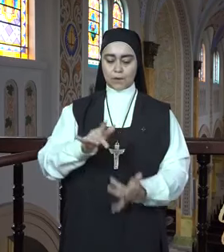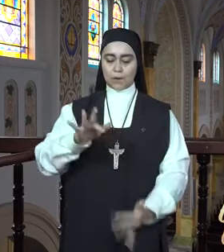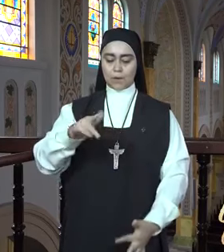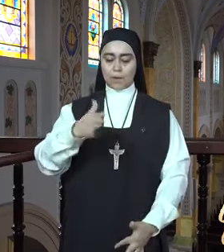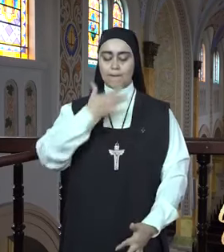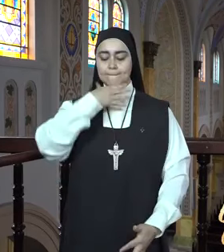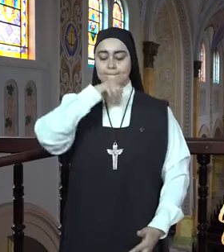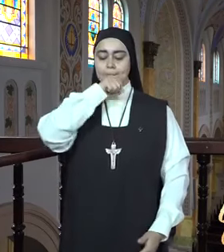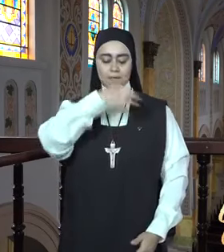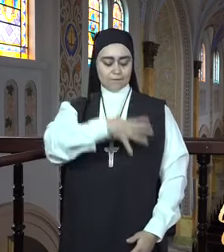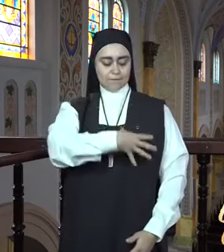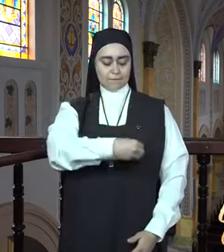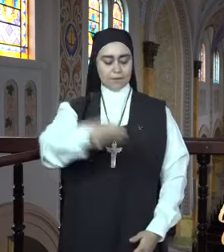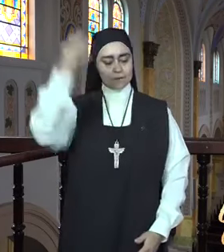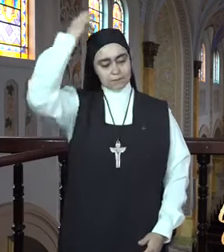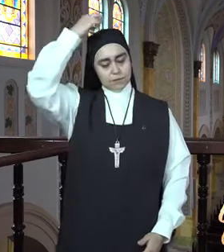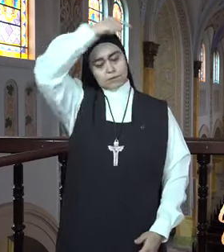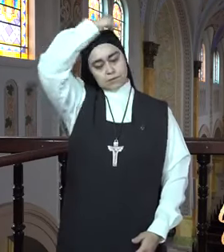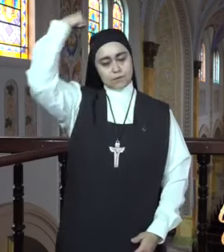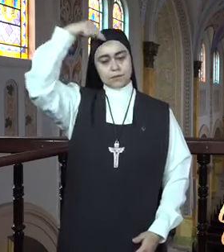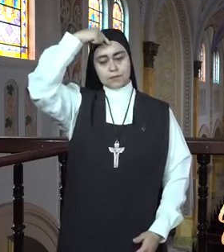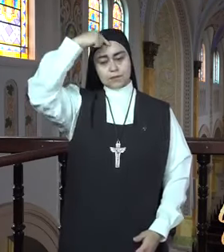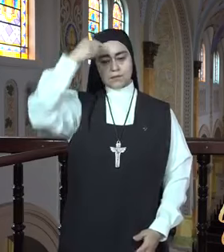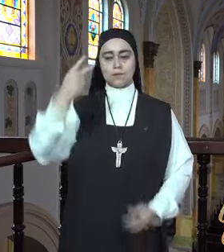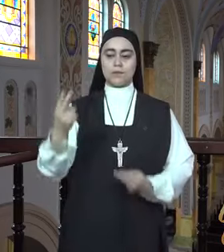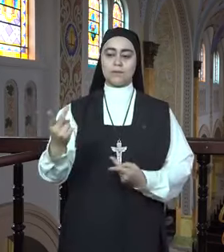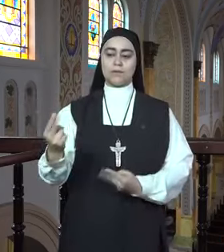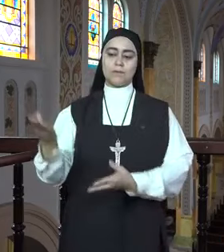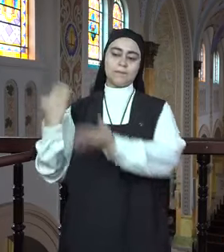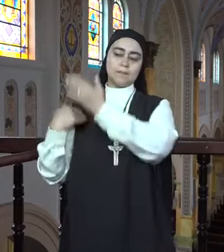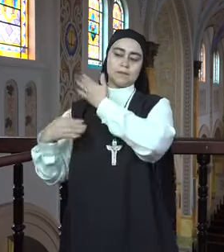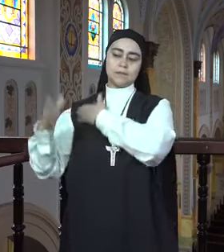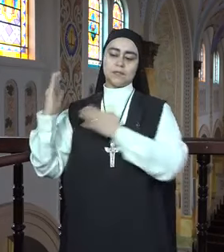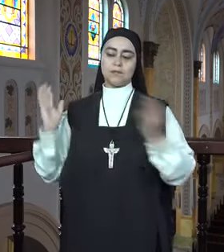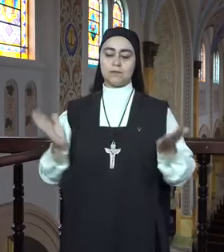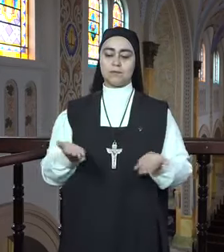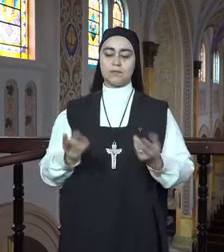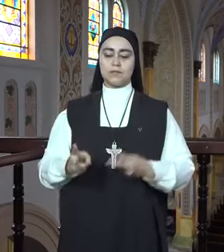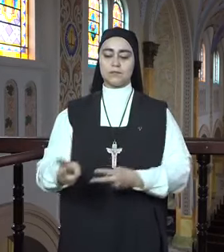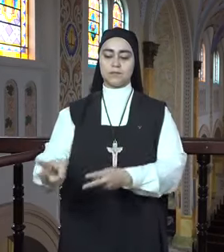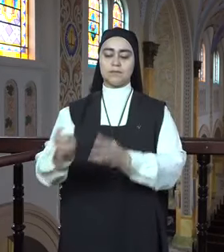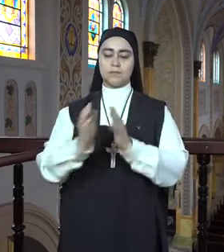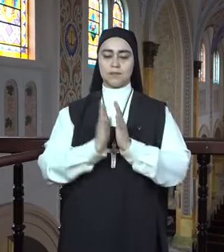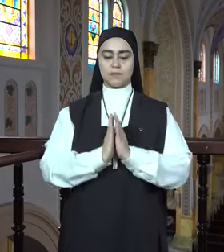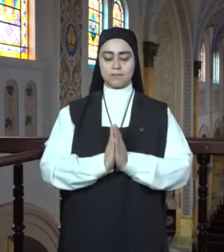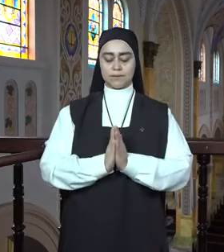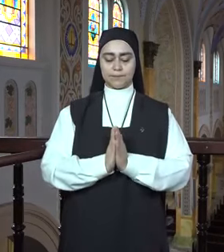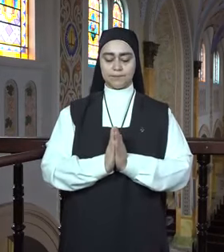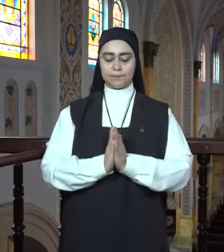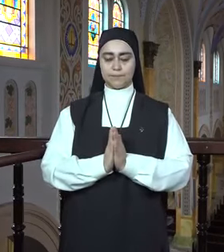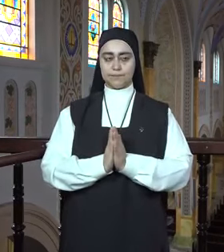Glória ao Pai, ao Filho e ao Espírito Santo, como era no princípio, agora e sempre. Amém.